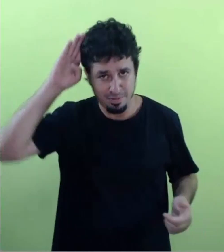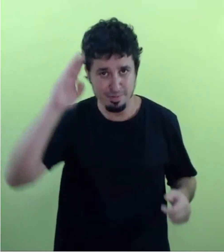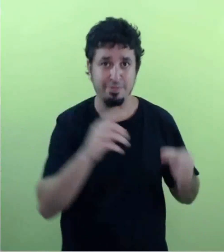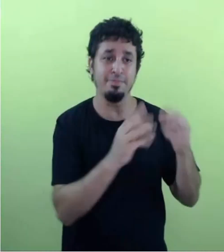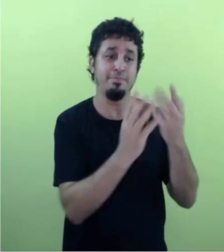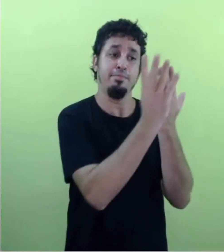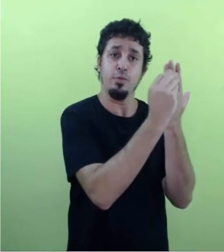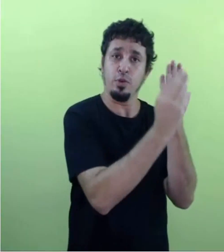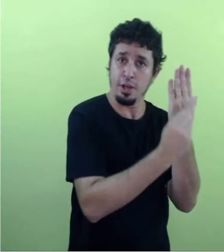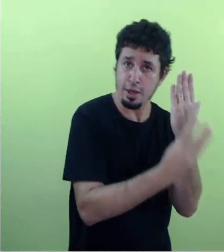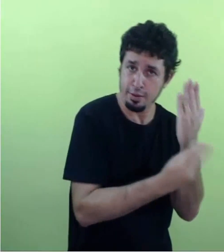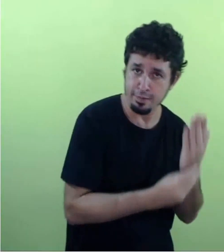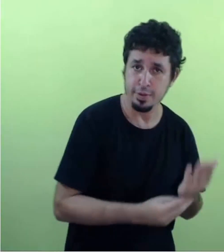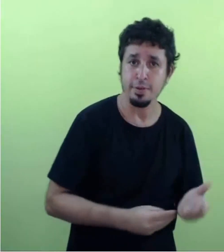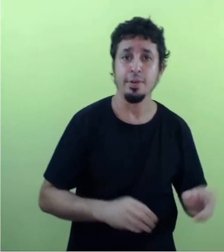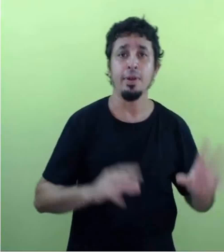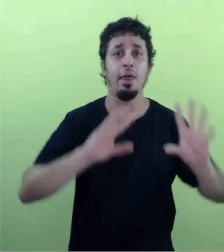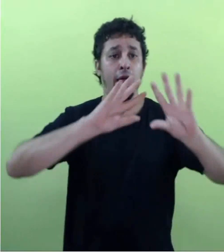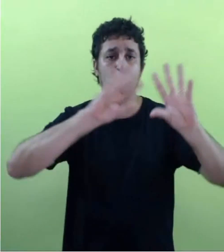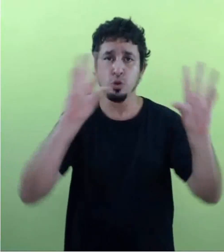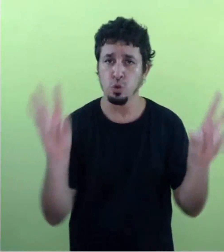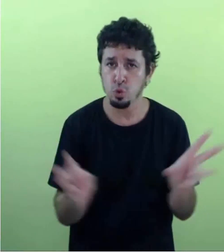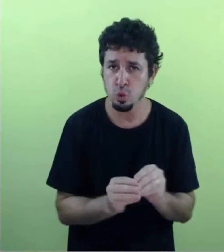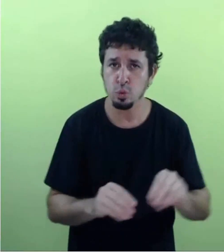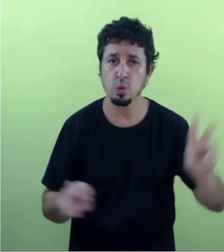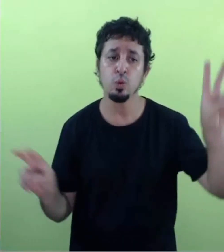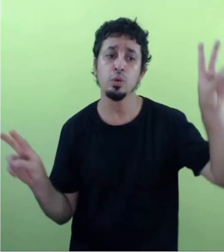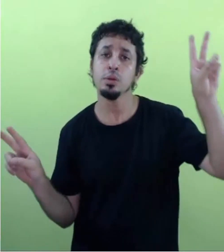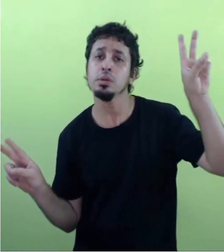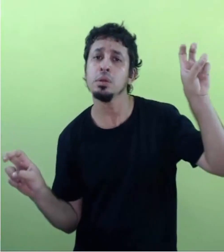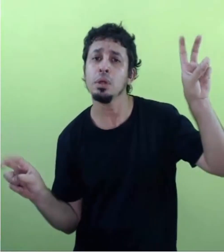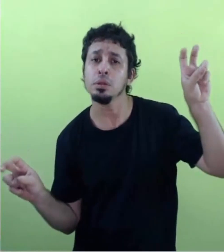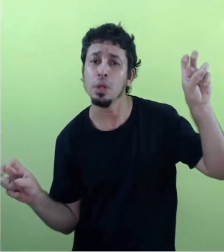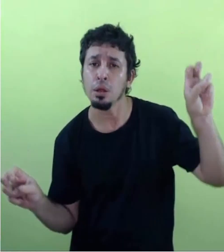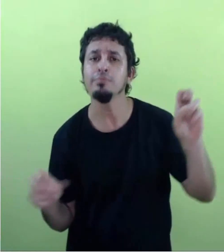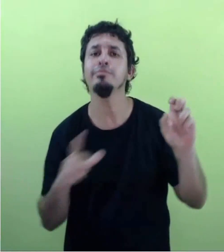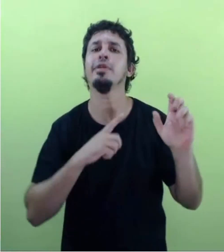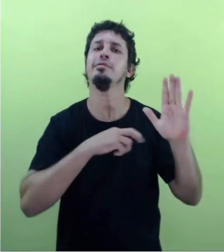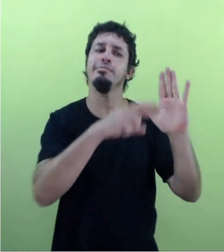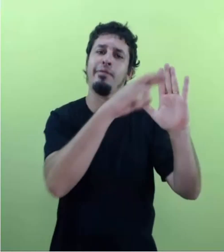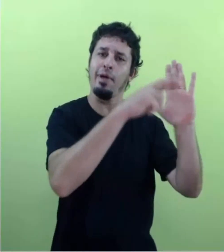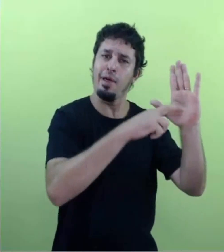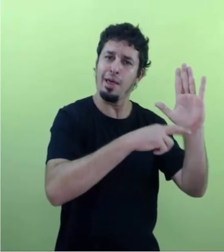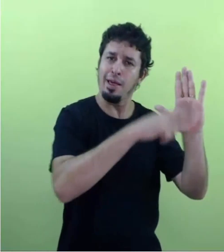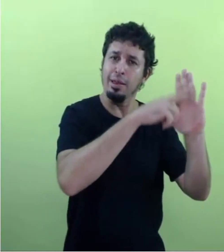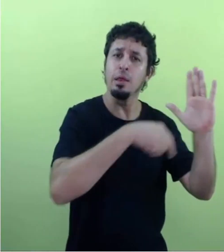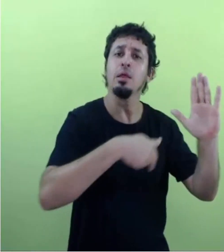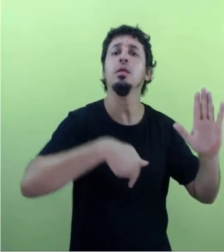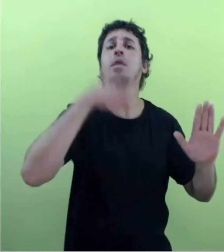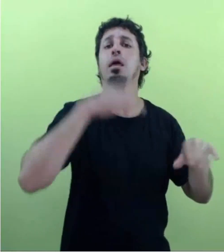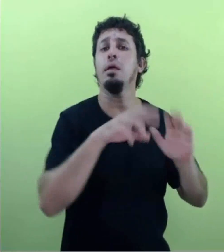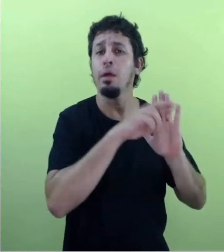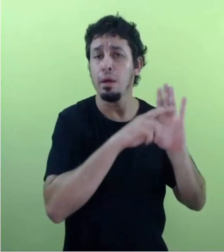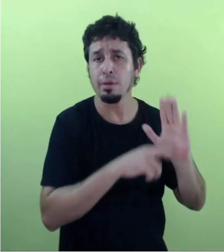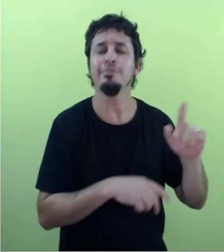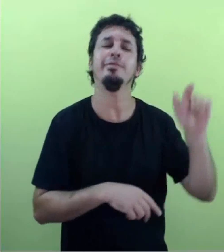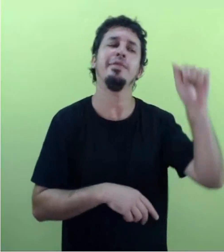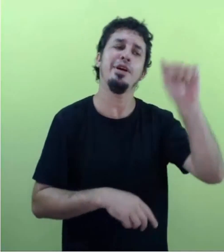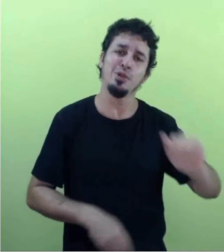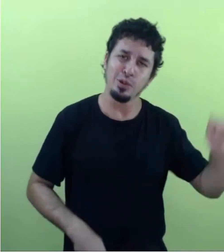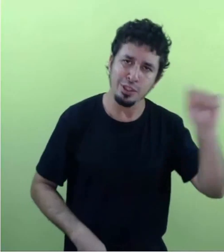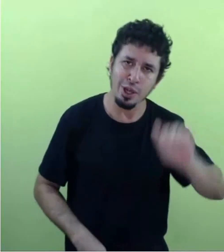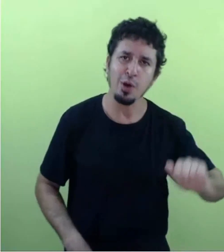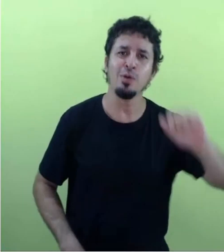das referências bibliográficas, do resumo e das citações específicas e regulamentadas pela